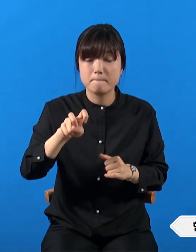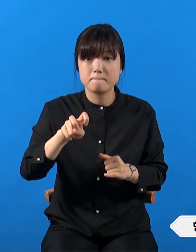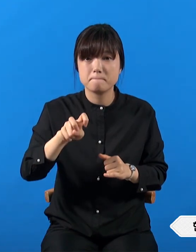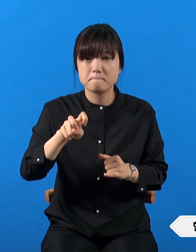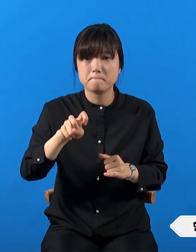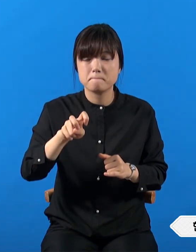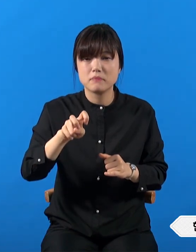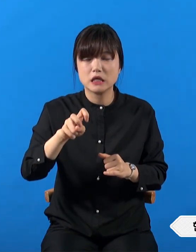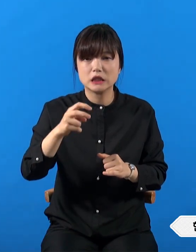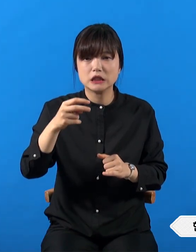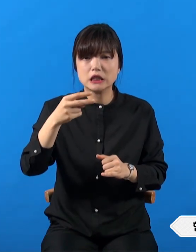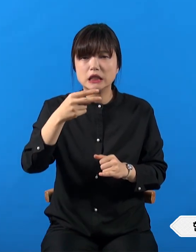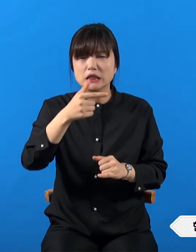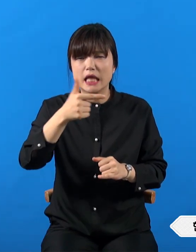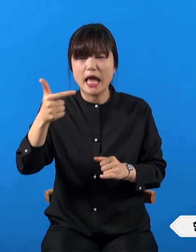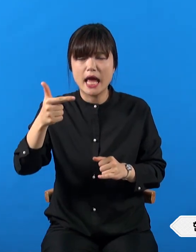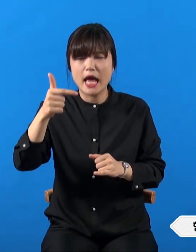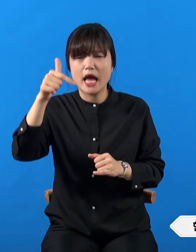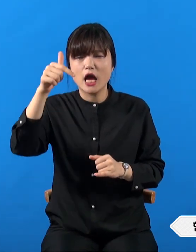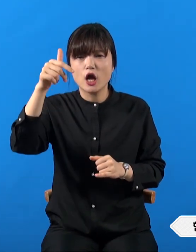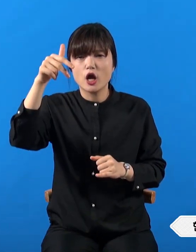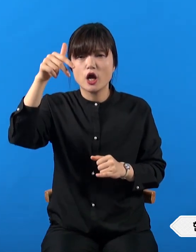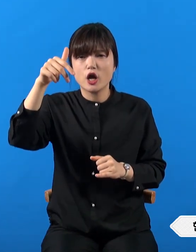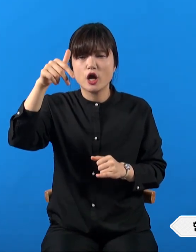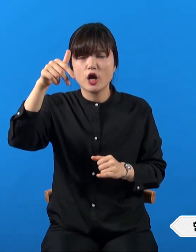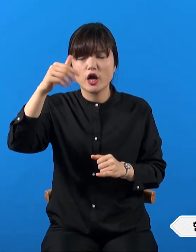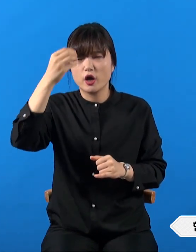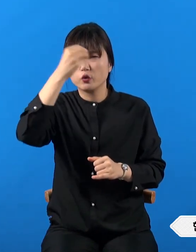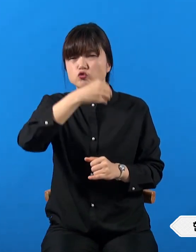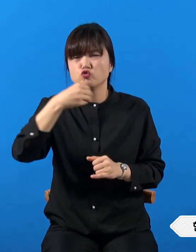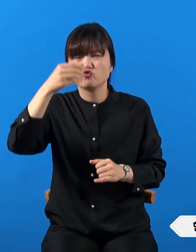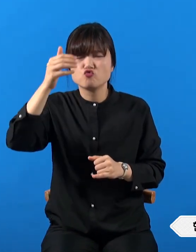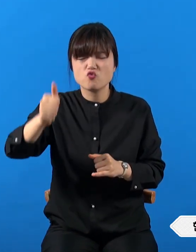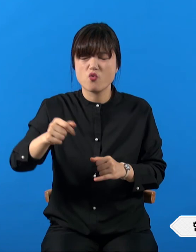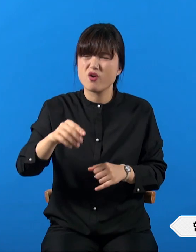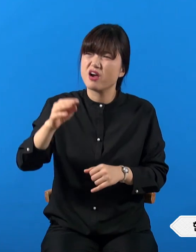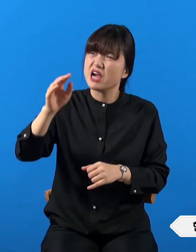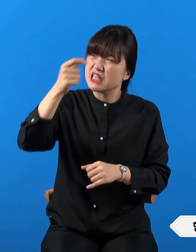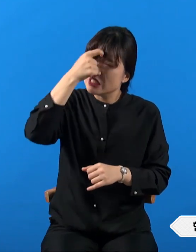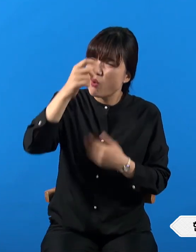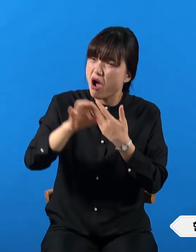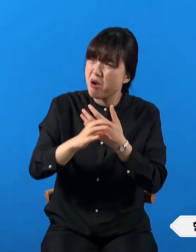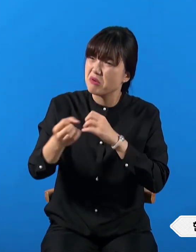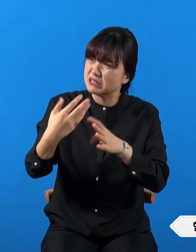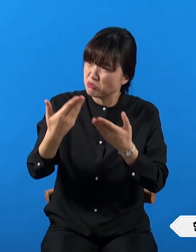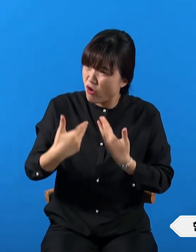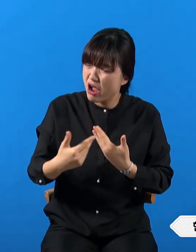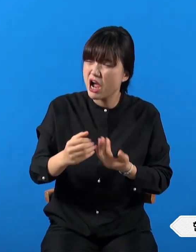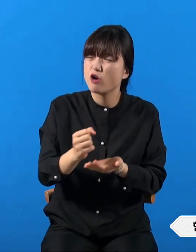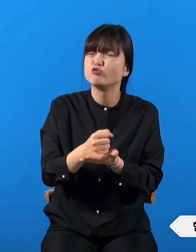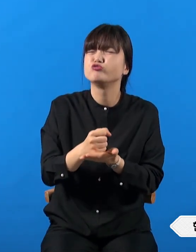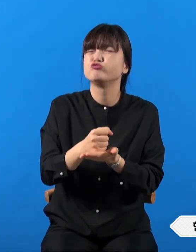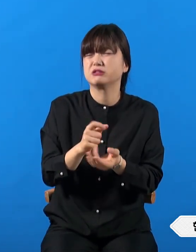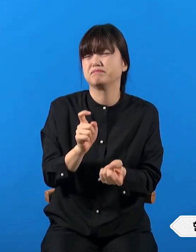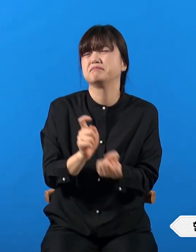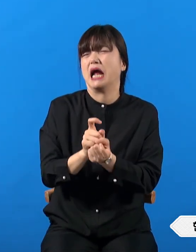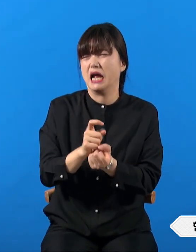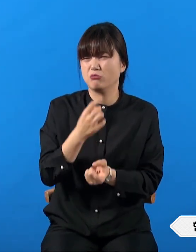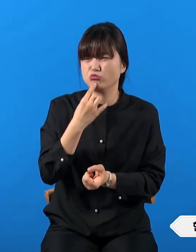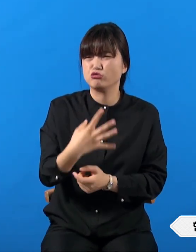와서 시비를 겁니다. 기도하면 응답이 된다고요? 그건 응답이 아니라 우연의 일치겠지요.